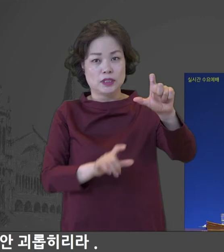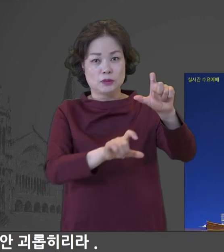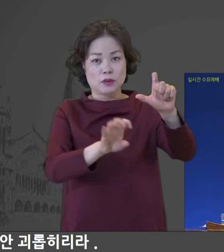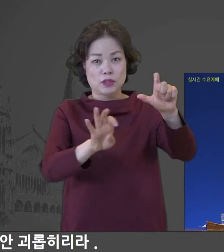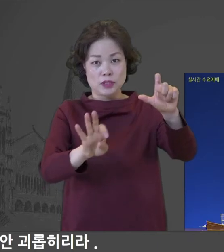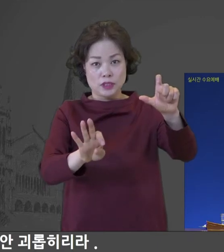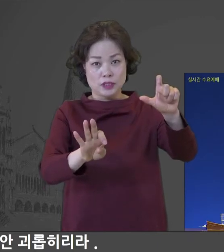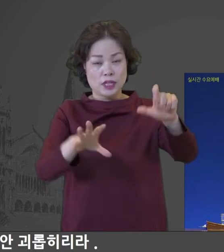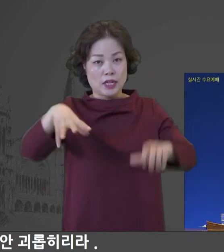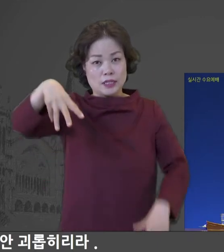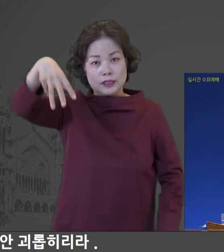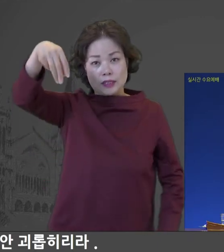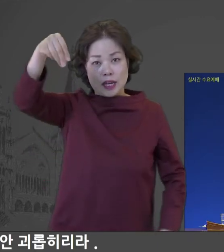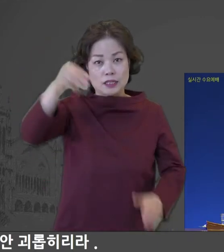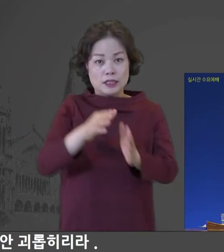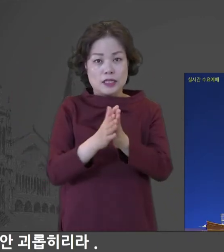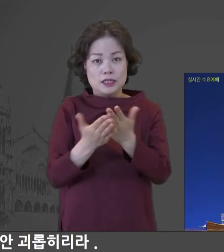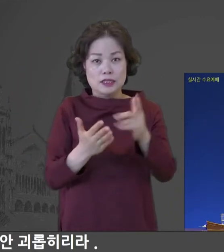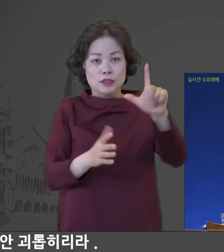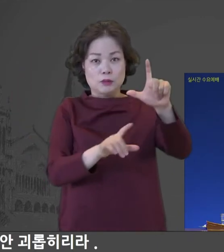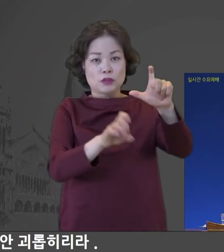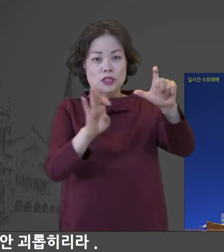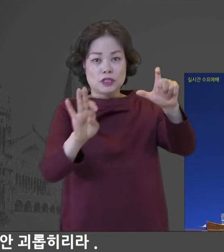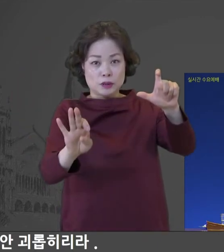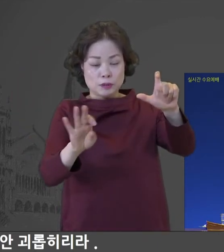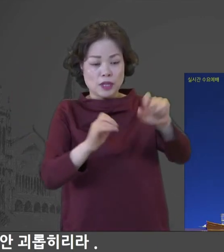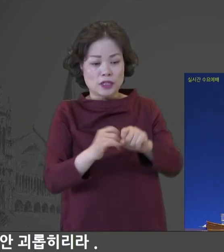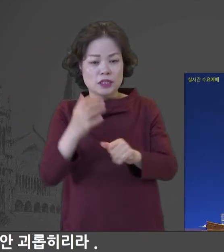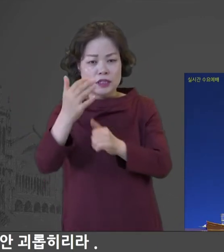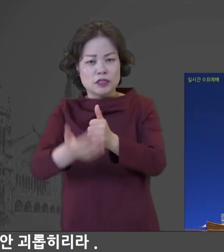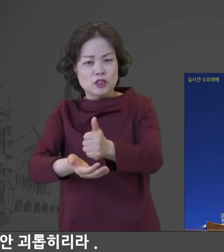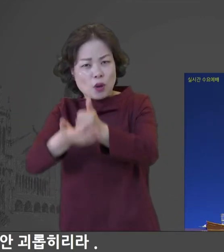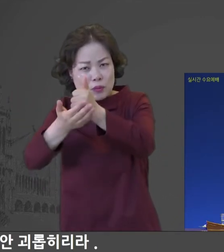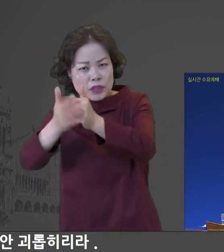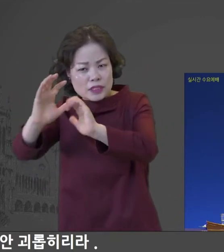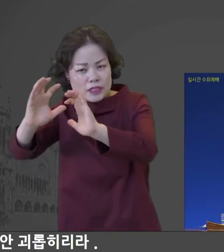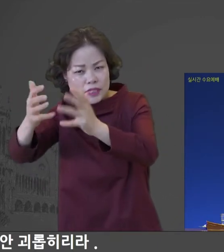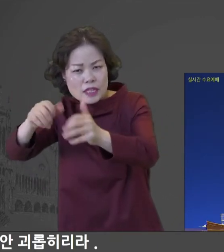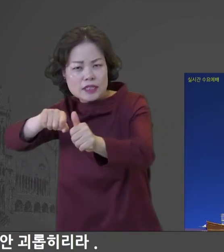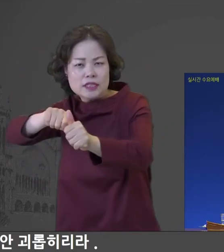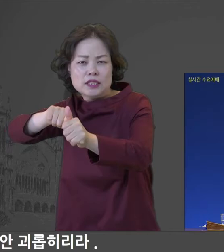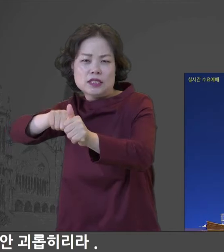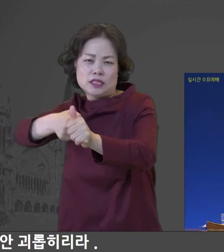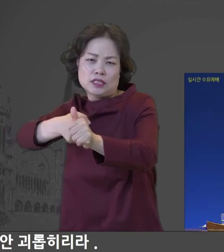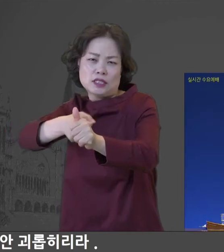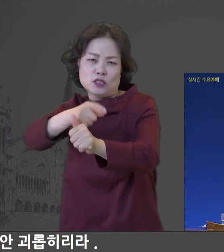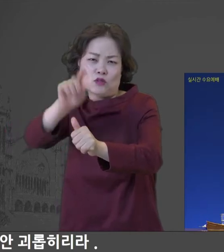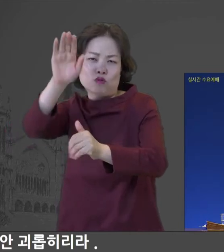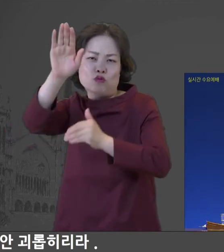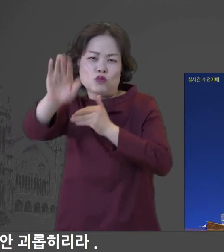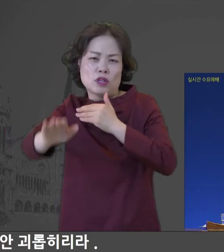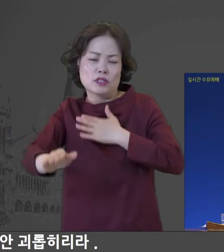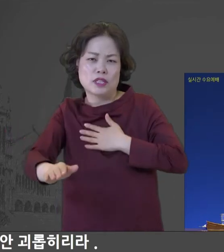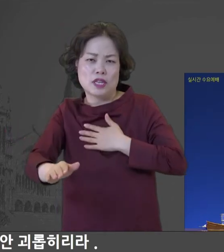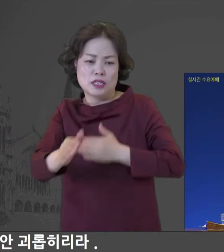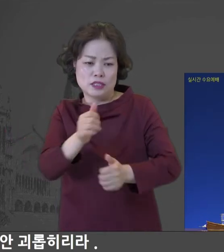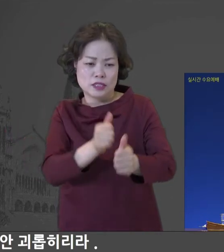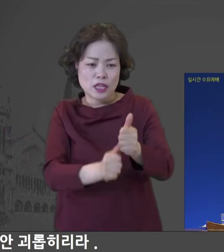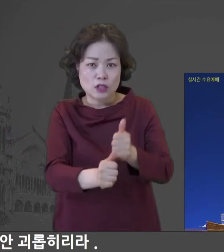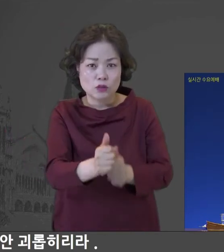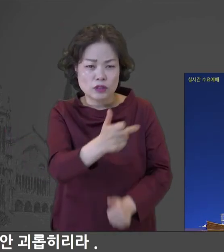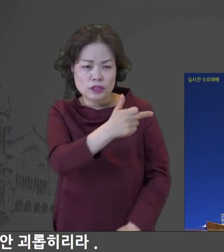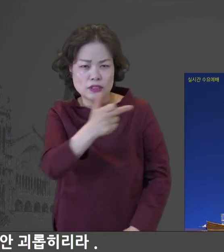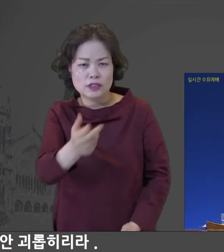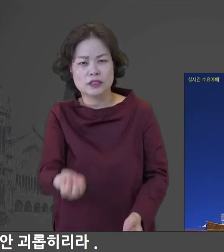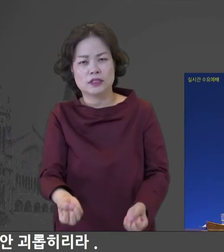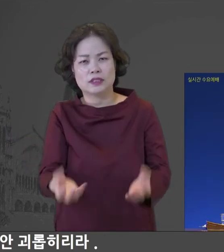14절에, 창세기 15장 14절에 그들이 섬기는 나라를 내가 징벌할지며 그 후에 내 자손이 큰